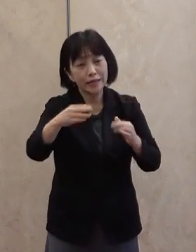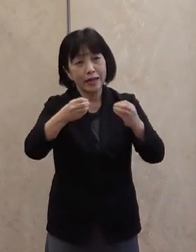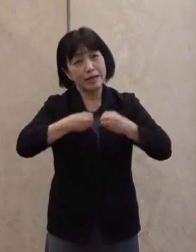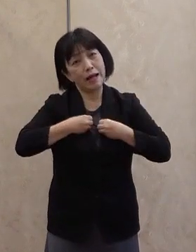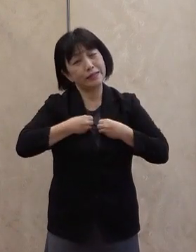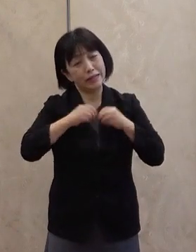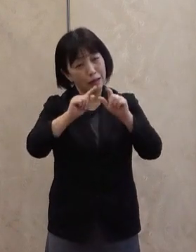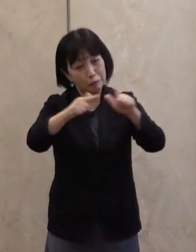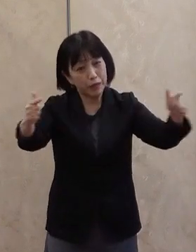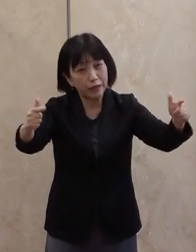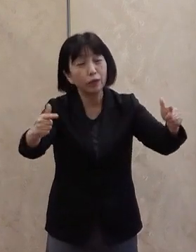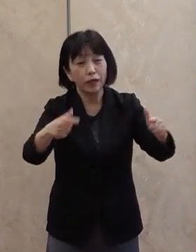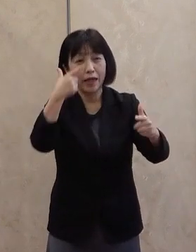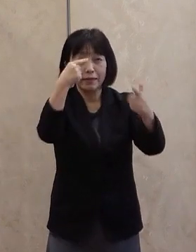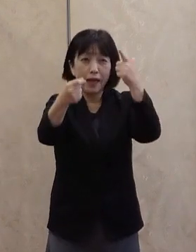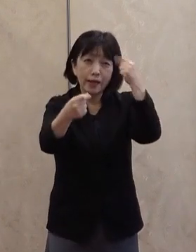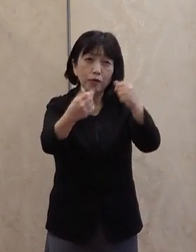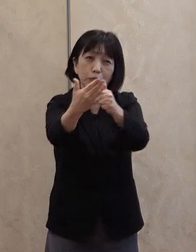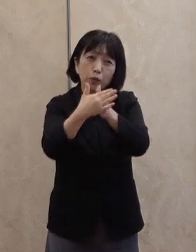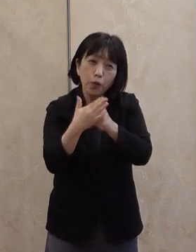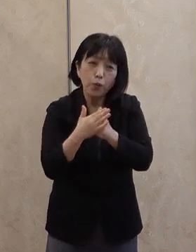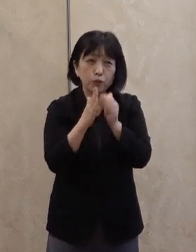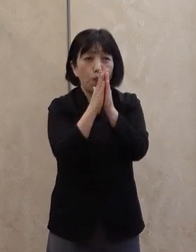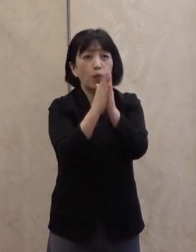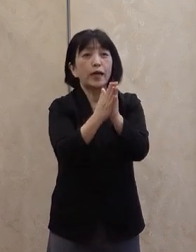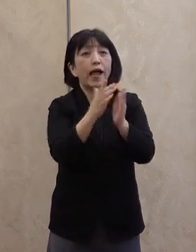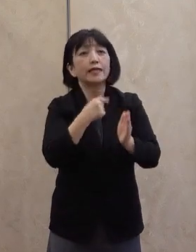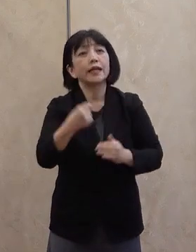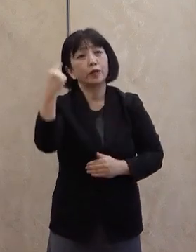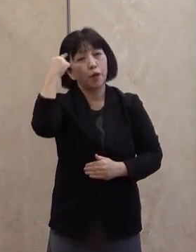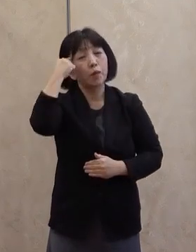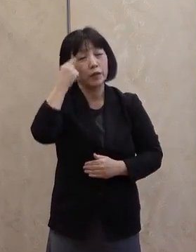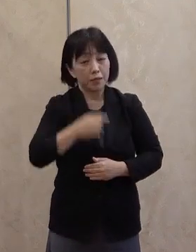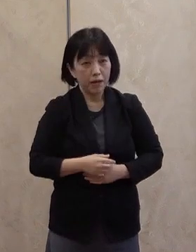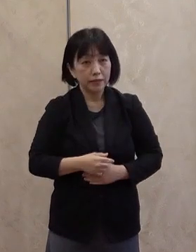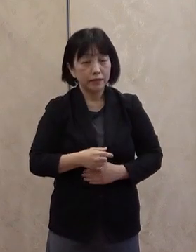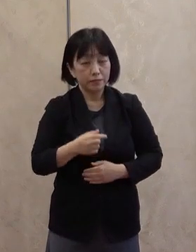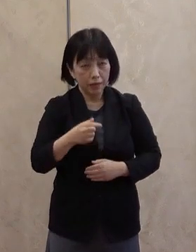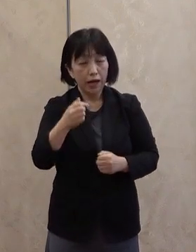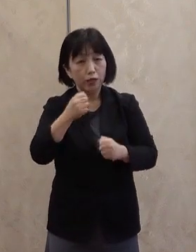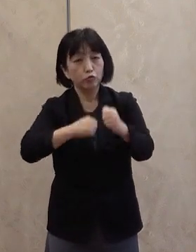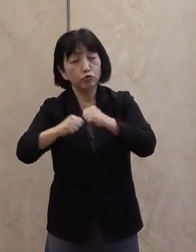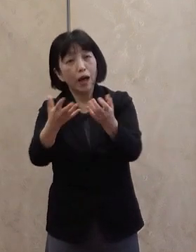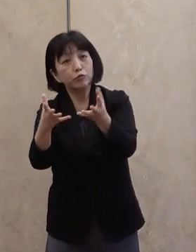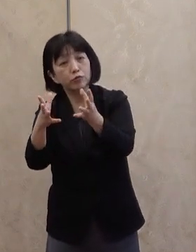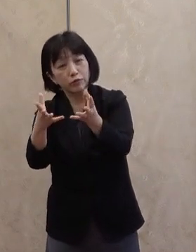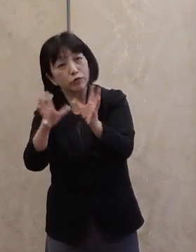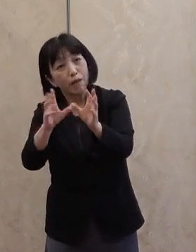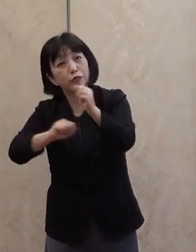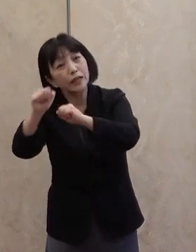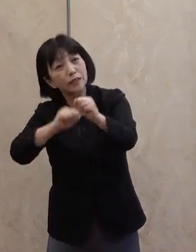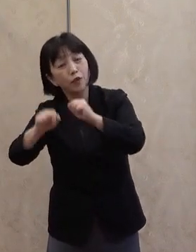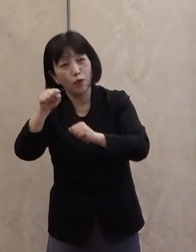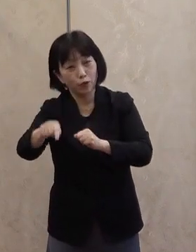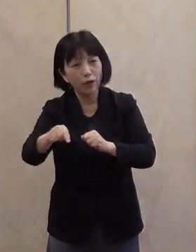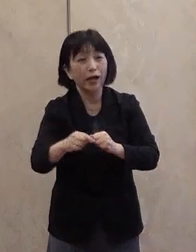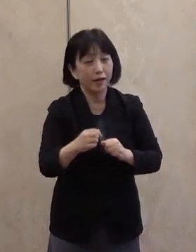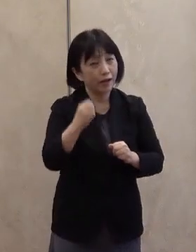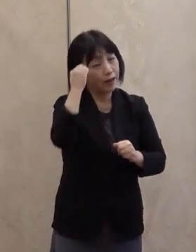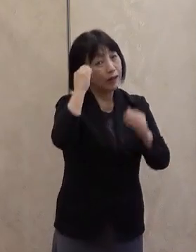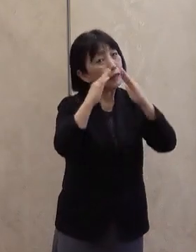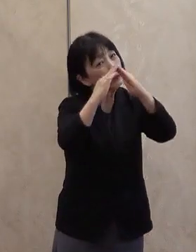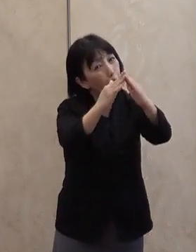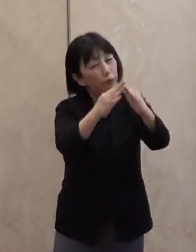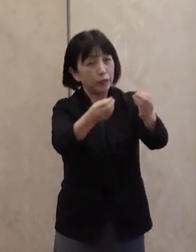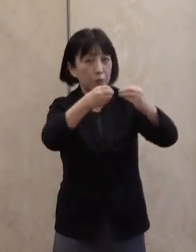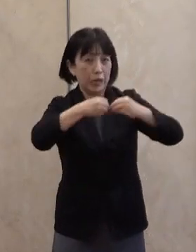学についてはぜひご協力をお願いをいたします。部活動、課外活動、寮における感染防止策もそうですし、い